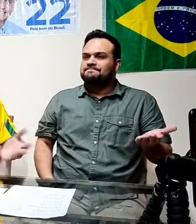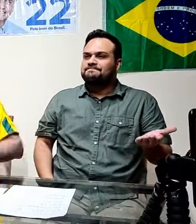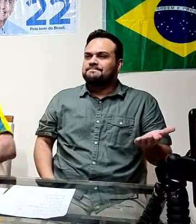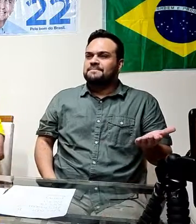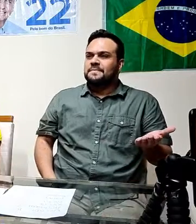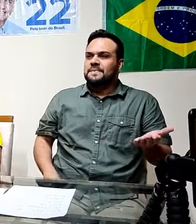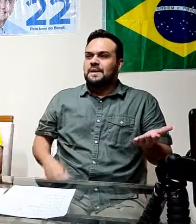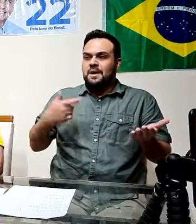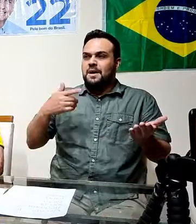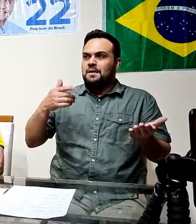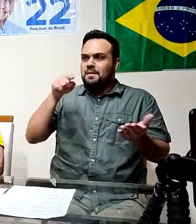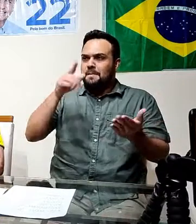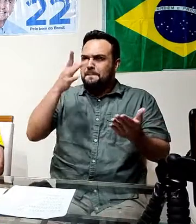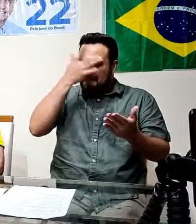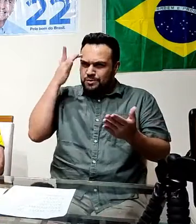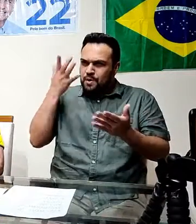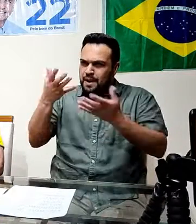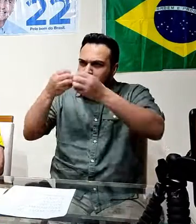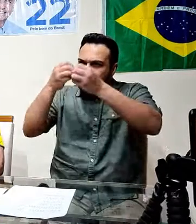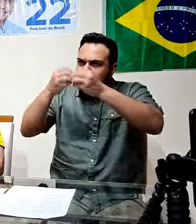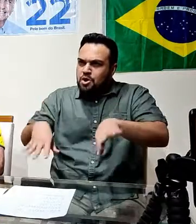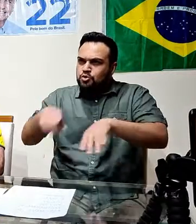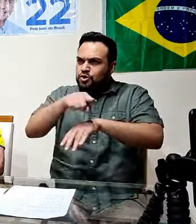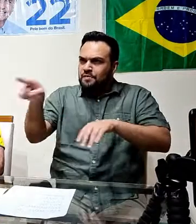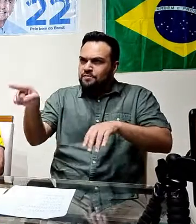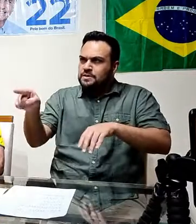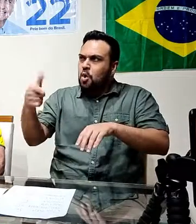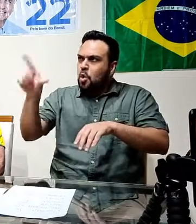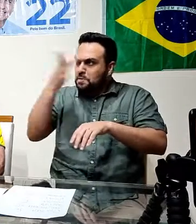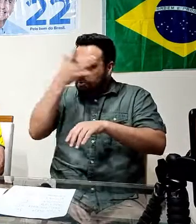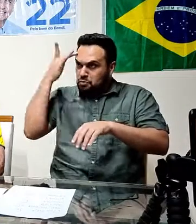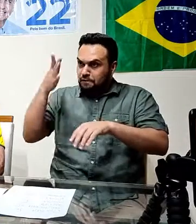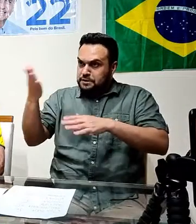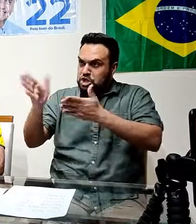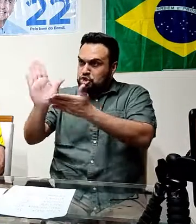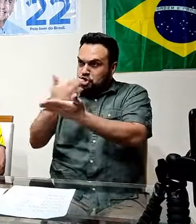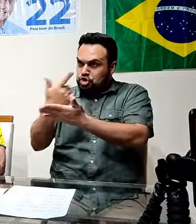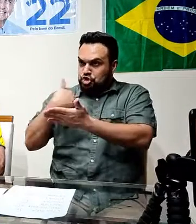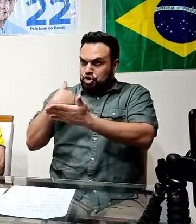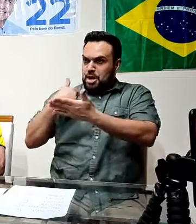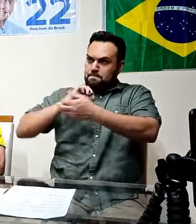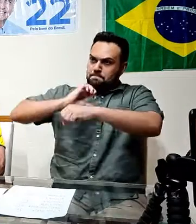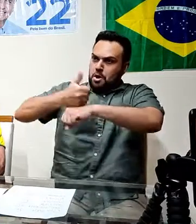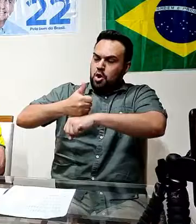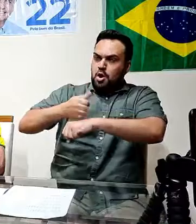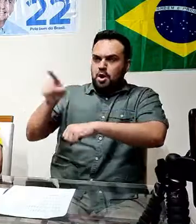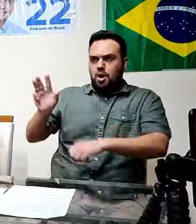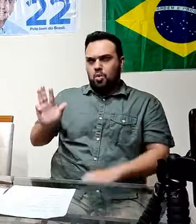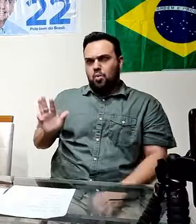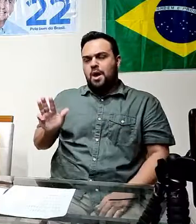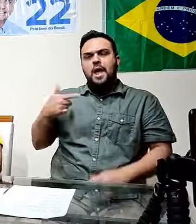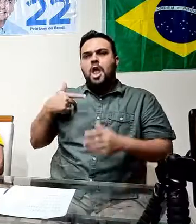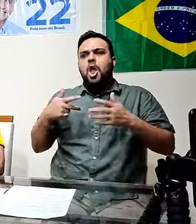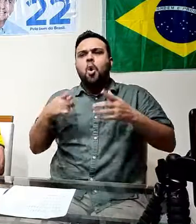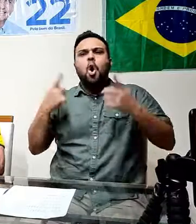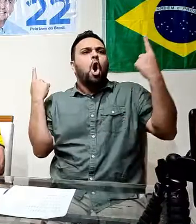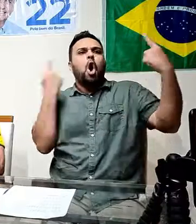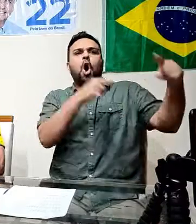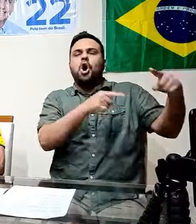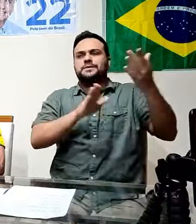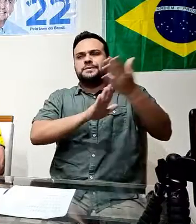momento eu ocupo. É muito simples. Eu não vou demarcar a terra indígena. Nada contra os indígenas, nada contra. Só que eu vou seguir a